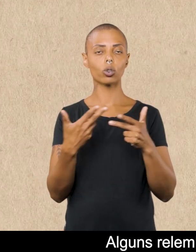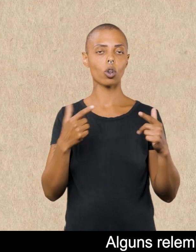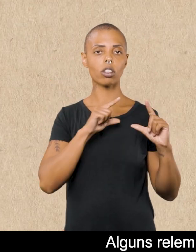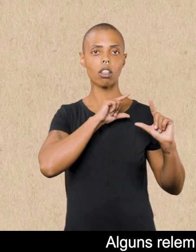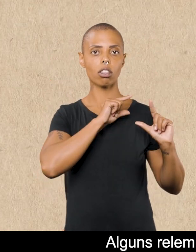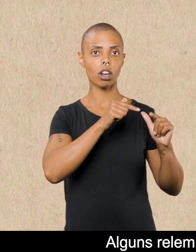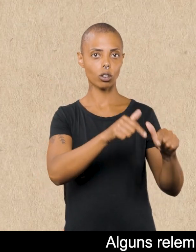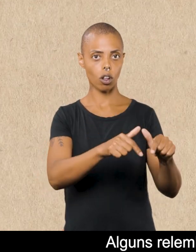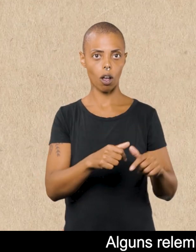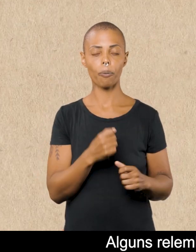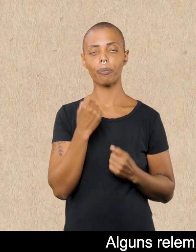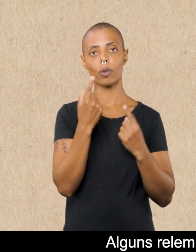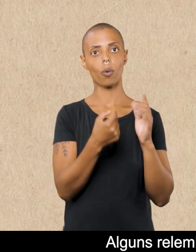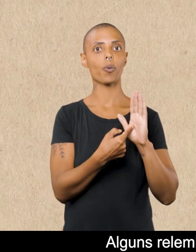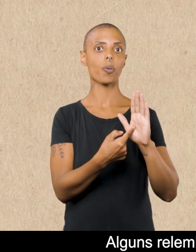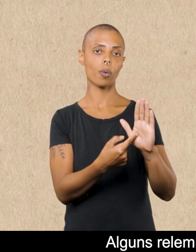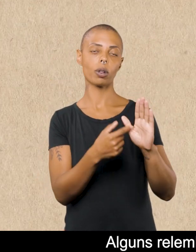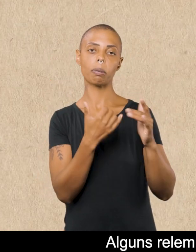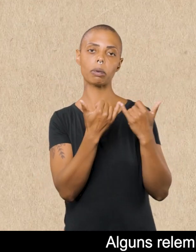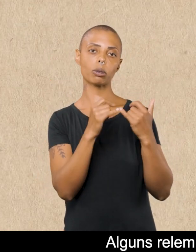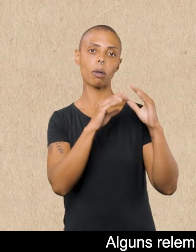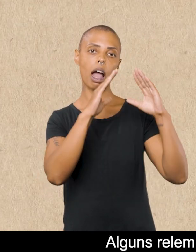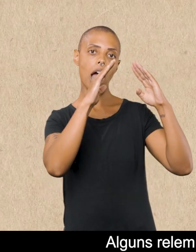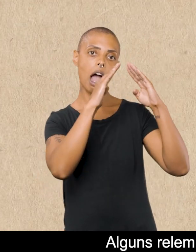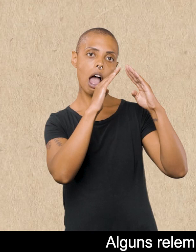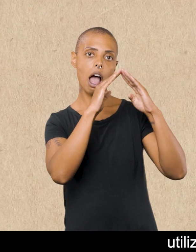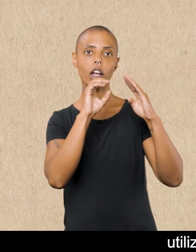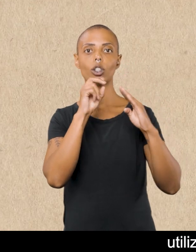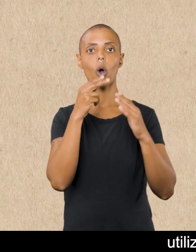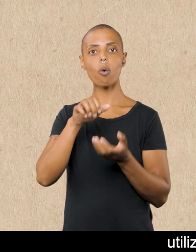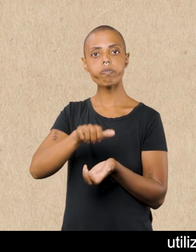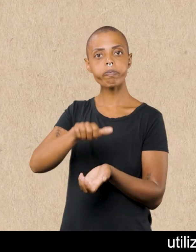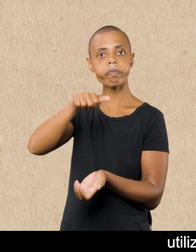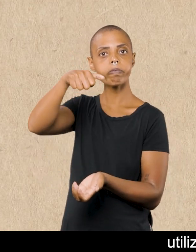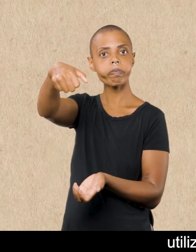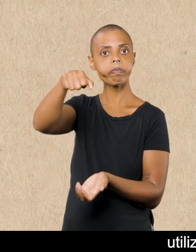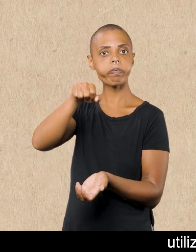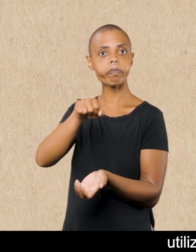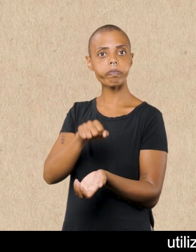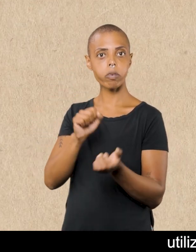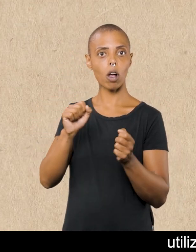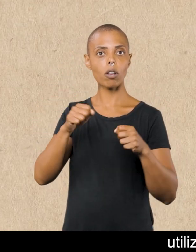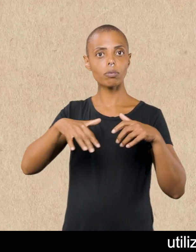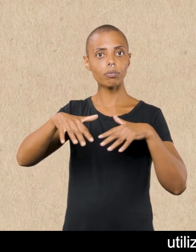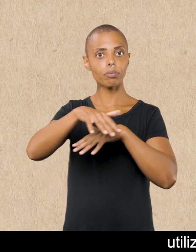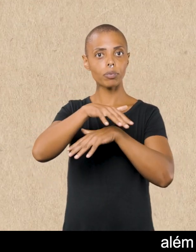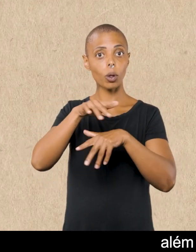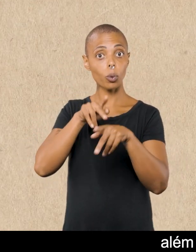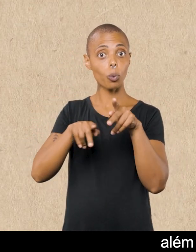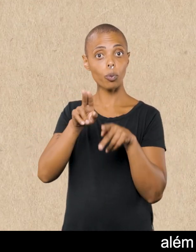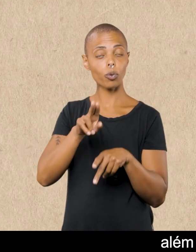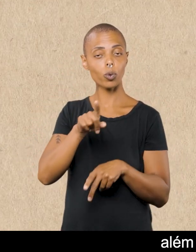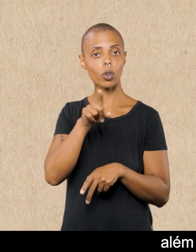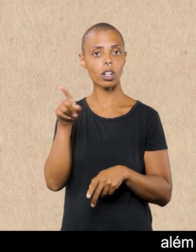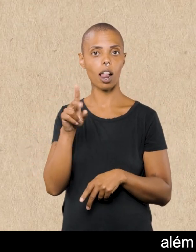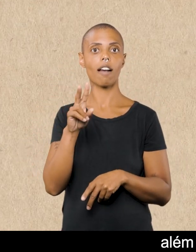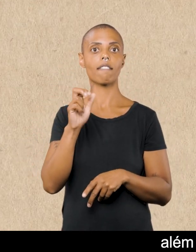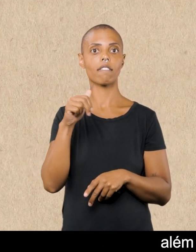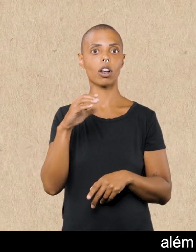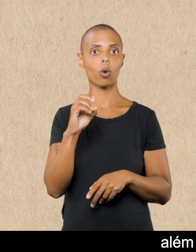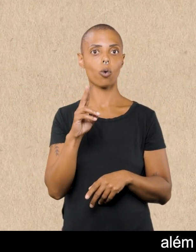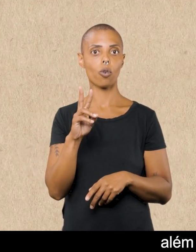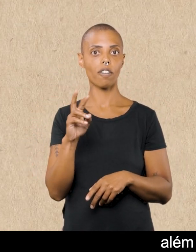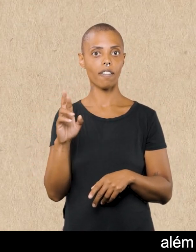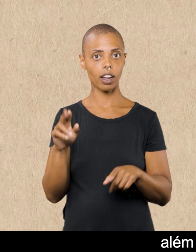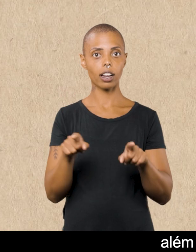Emoldurando essa foto, estão vários adornos tradicionais. Alguns relembram a forma de uma casa ou do baú cerimonial utilizados